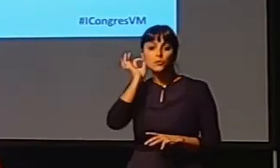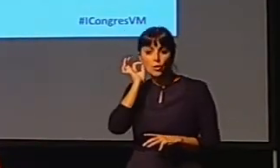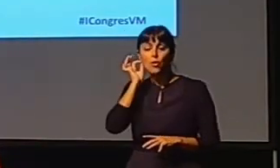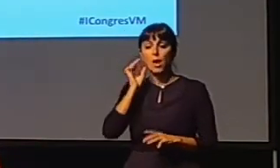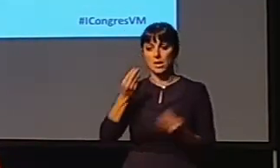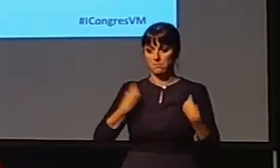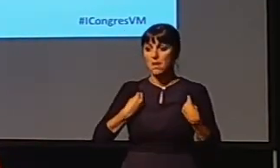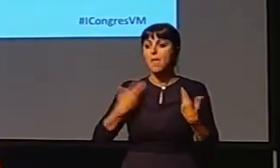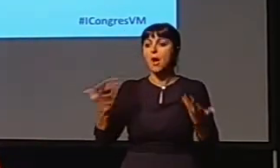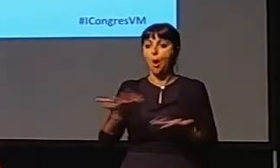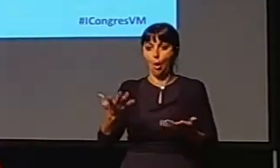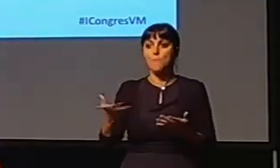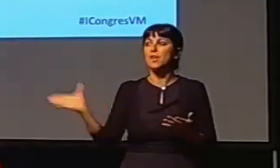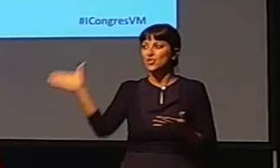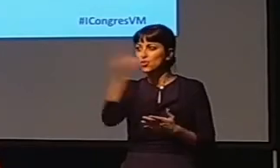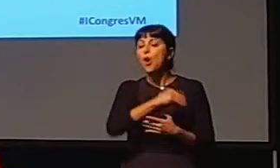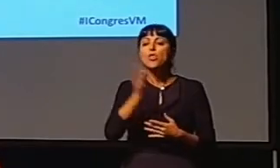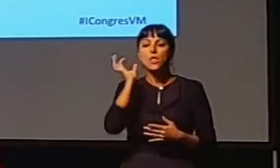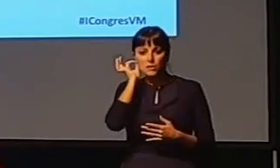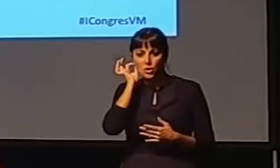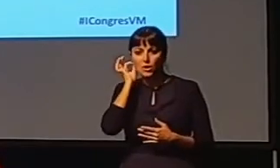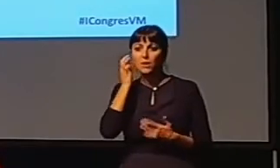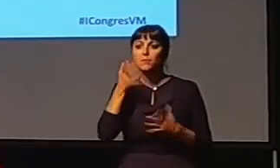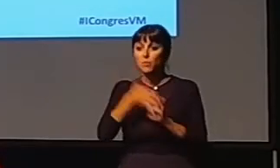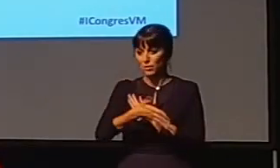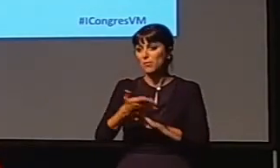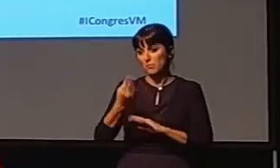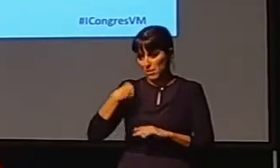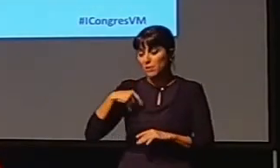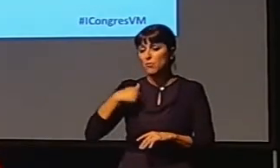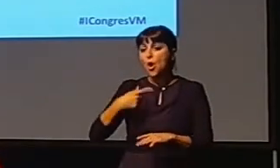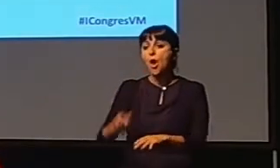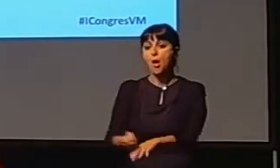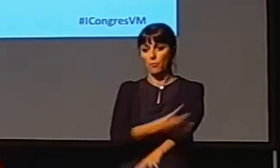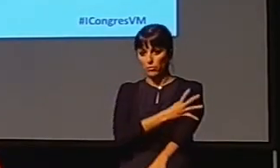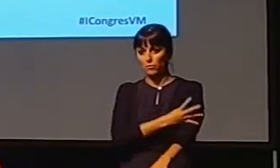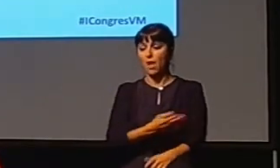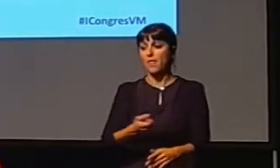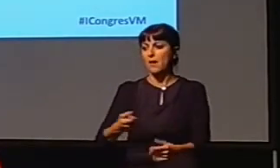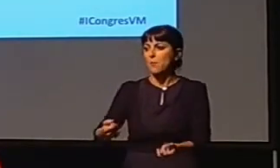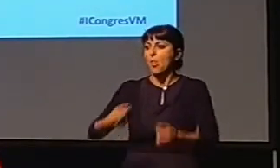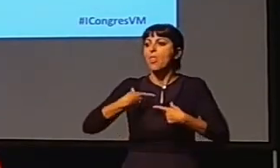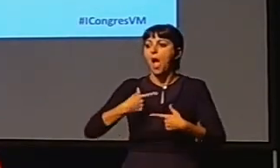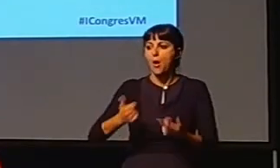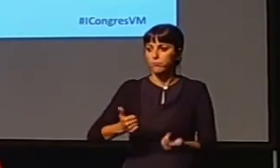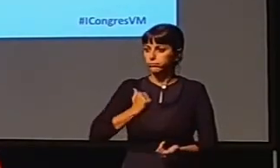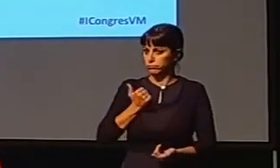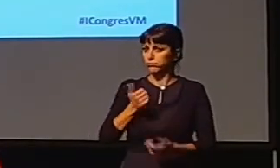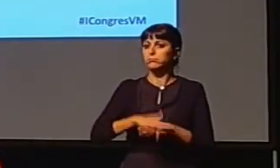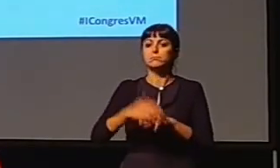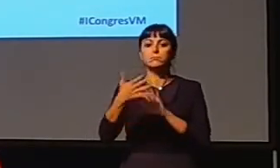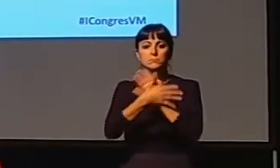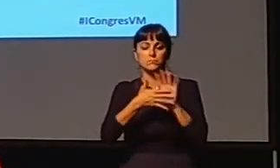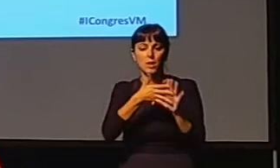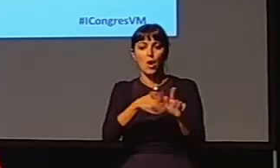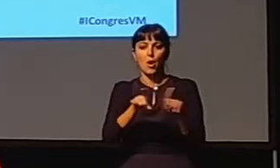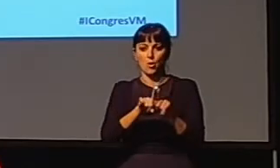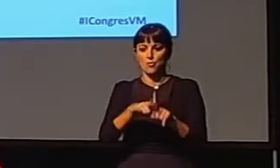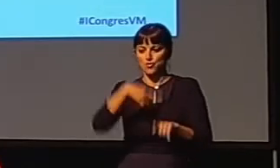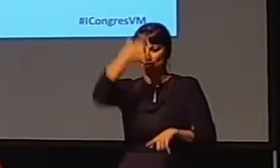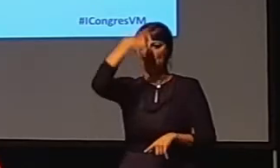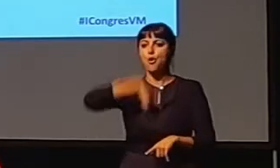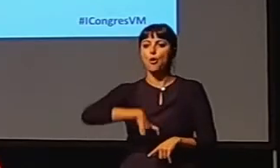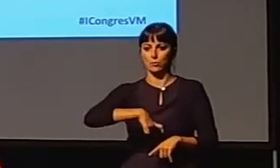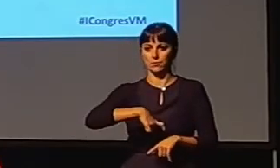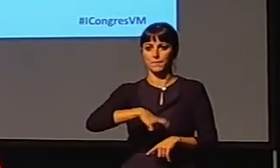dones. Per això estic emocionada, perquè també em dona la possibilitat de poder parlar en primera persona, com ho estic fent, com ho